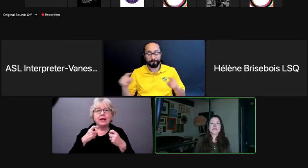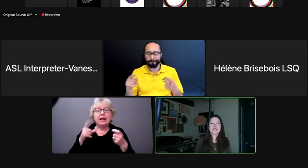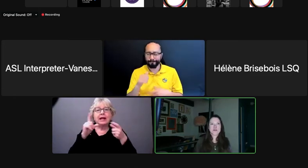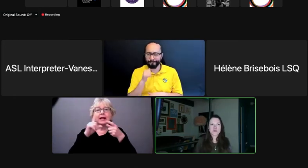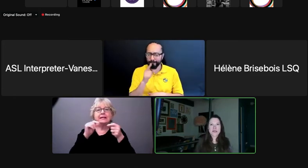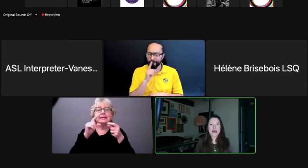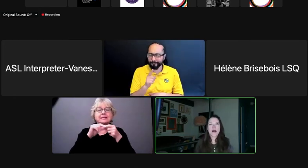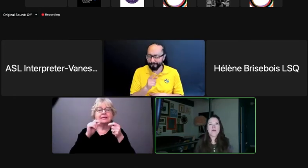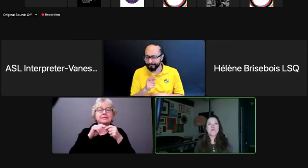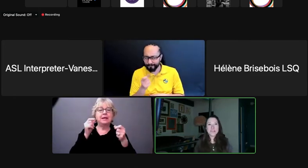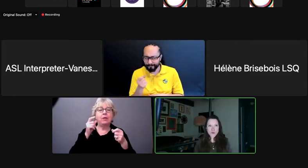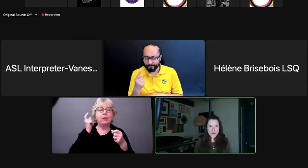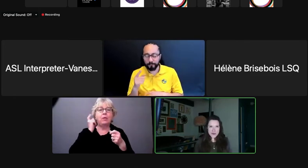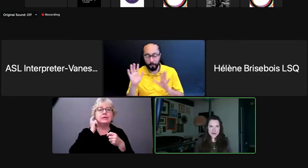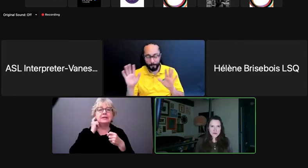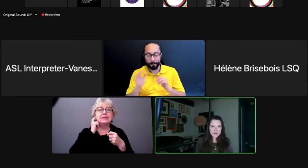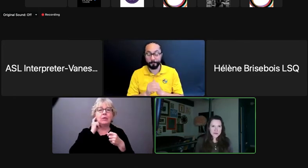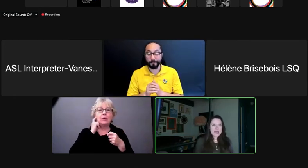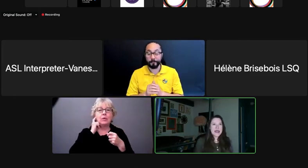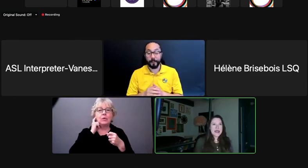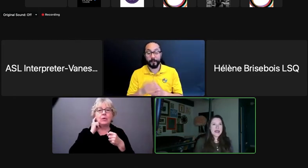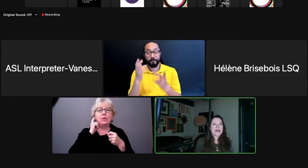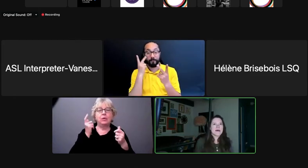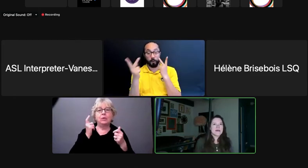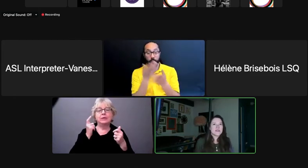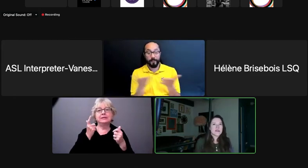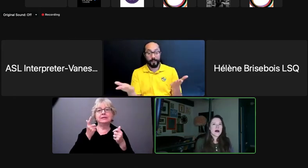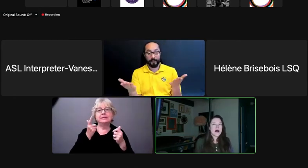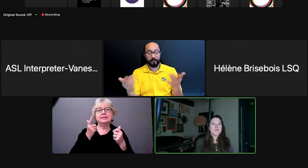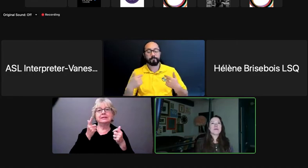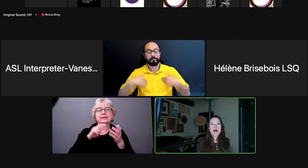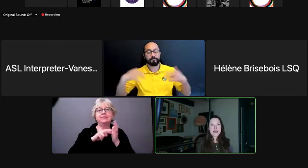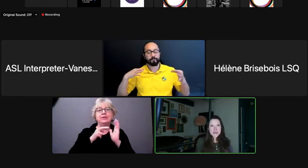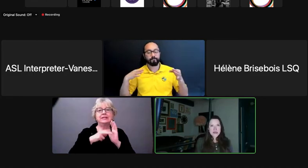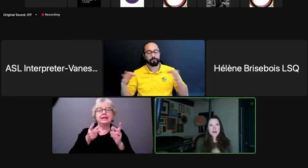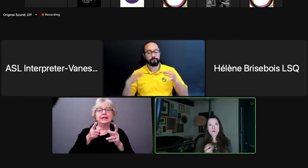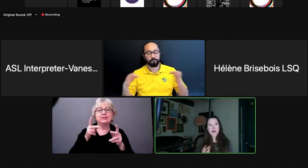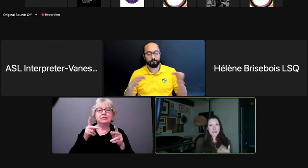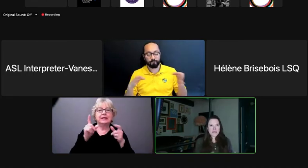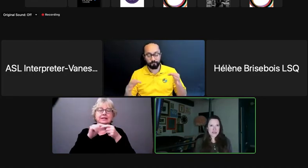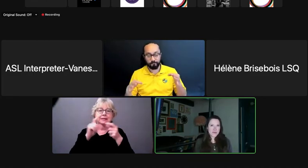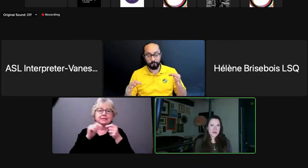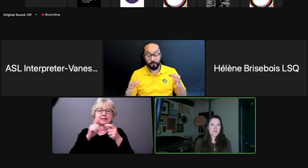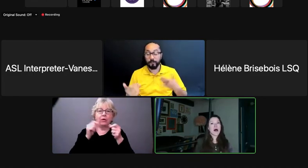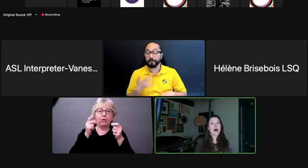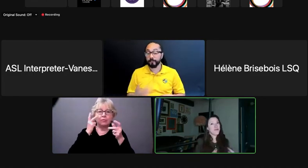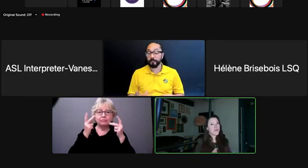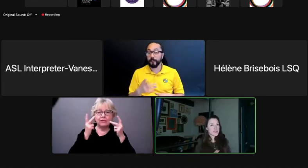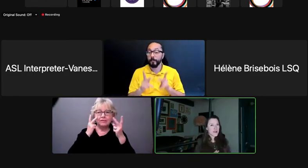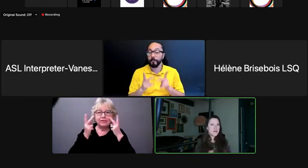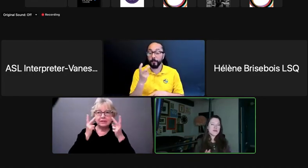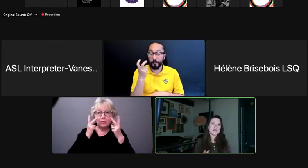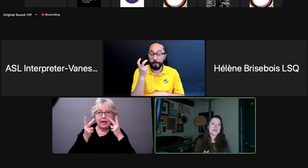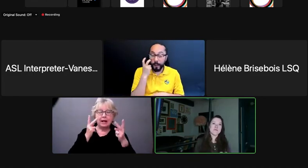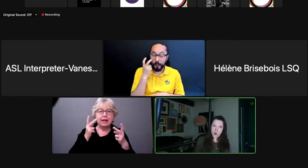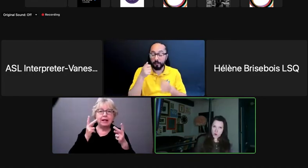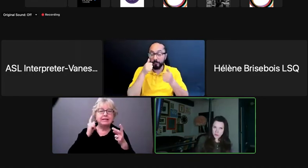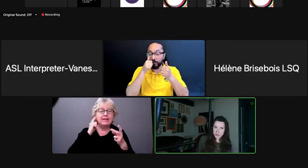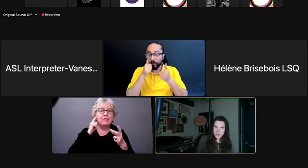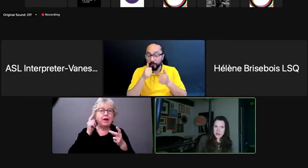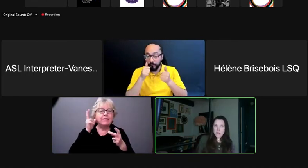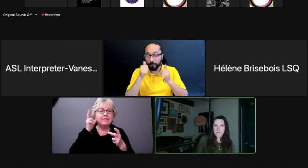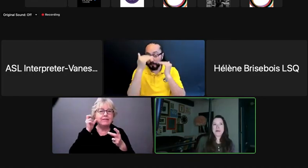c'est une description d'éléments visuels parfois verbaux et des